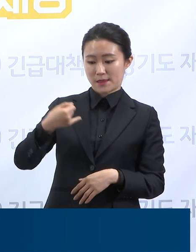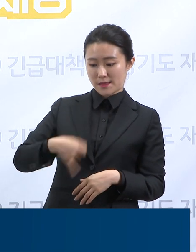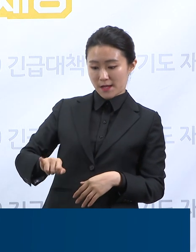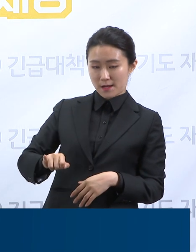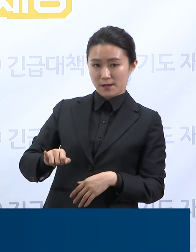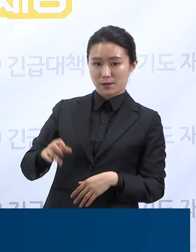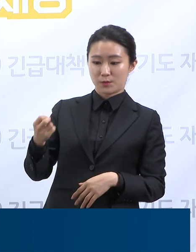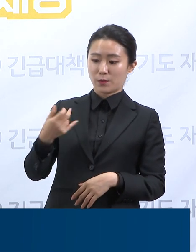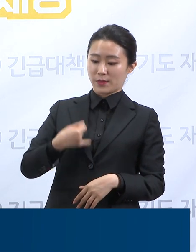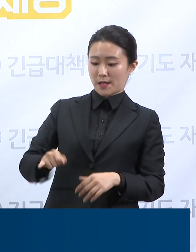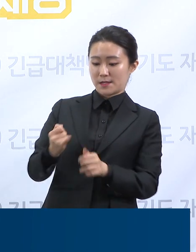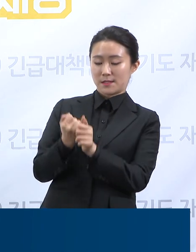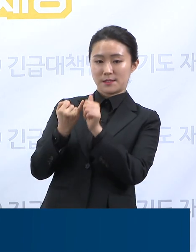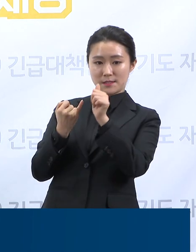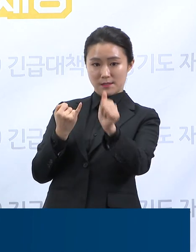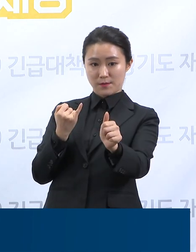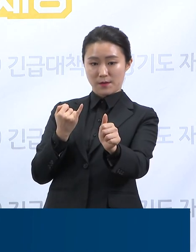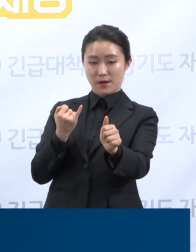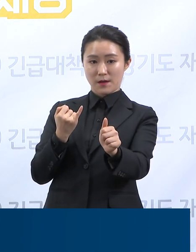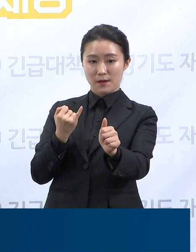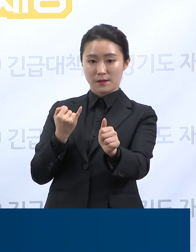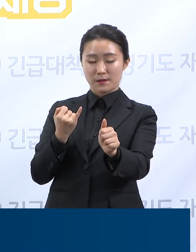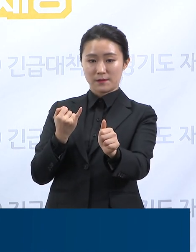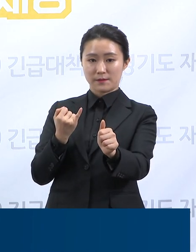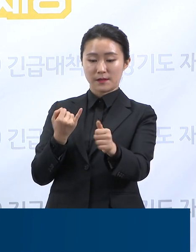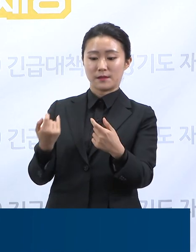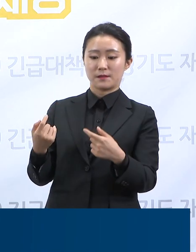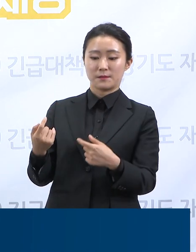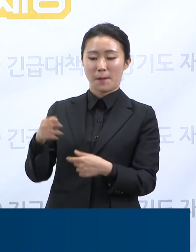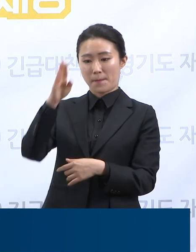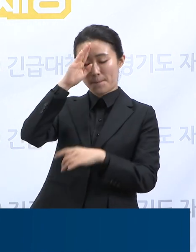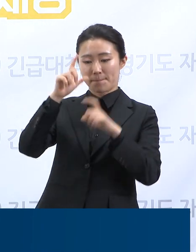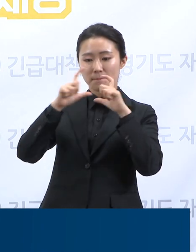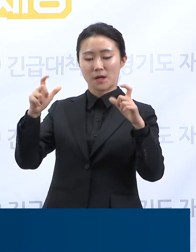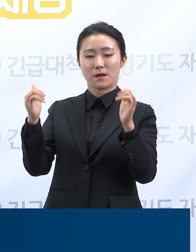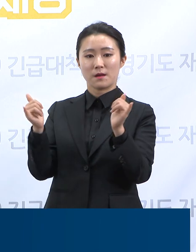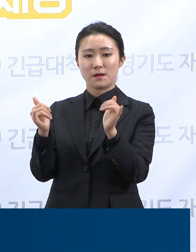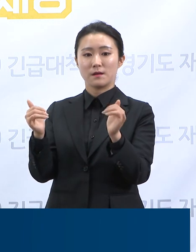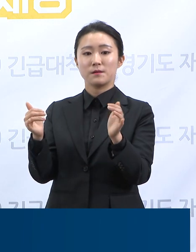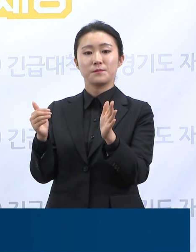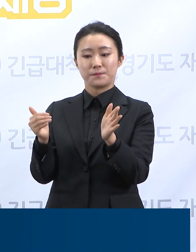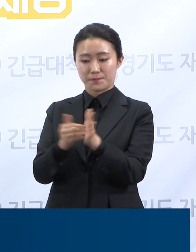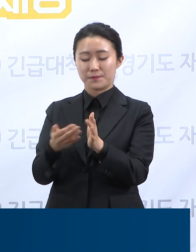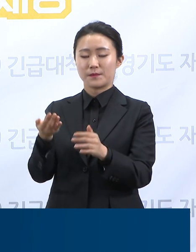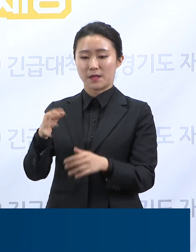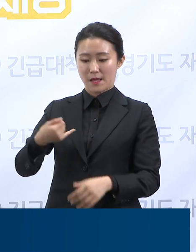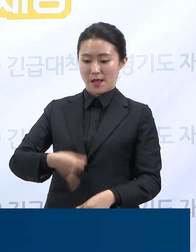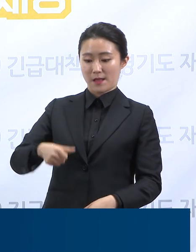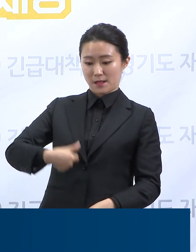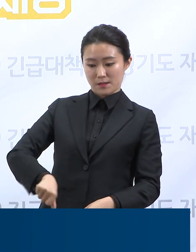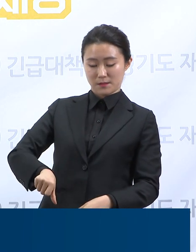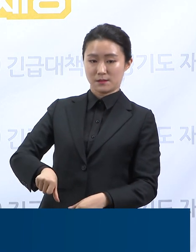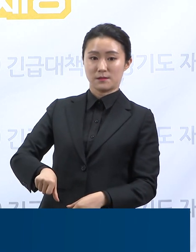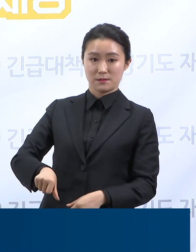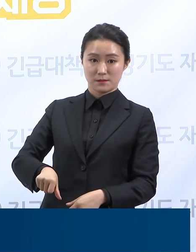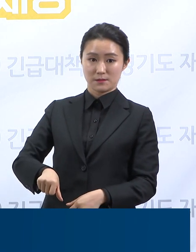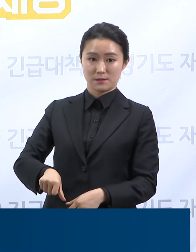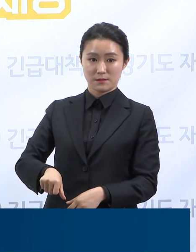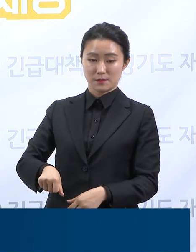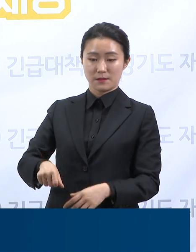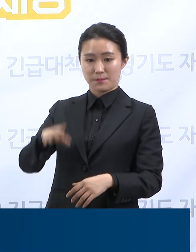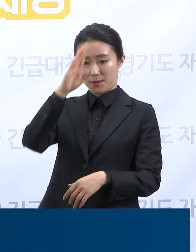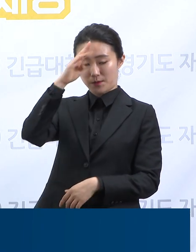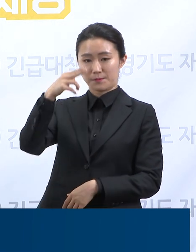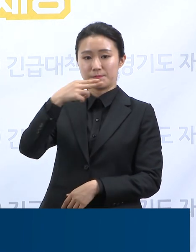추가로 확진되었으며, 자녀 2명은 음성 판정을 받았습니다. 경기도는 즉각 대응팀을 파견하여 확진자들의 거주지를